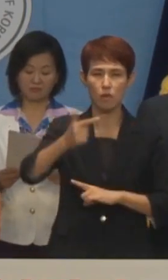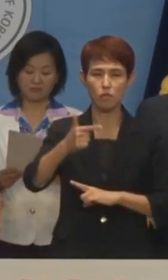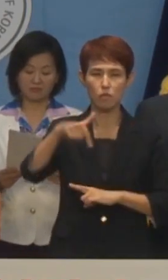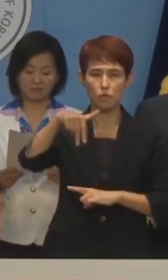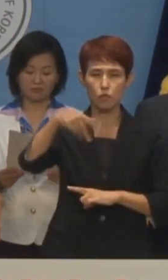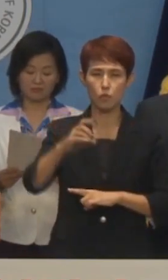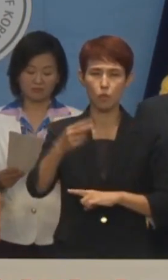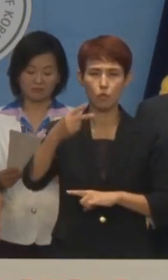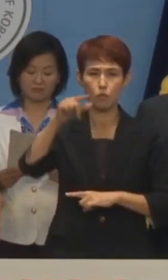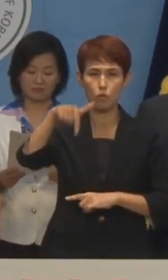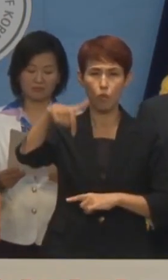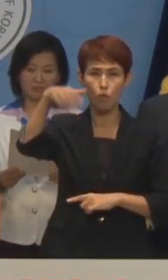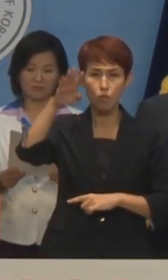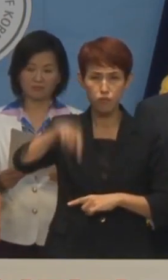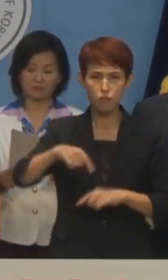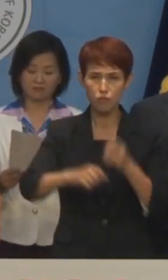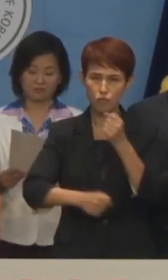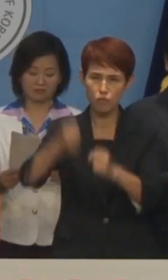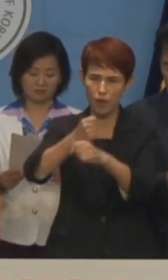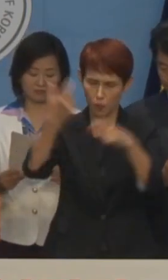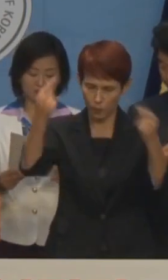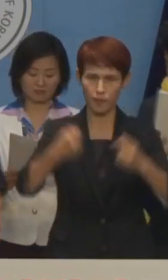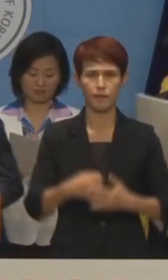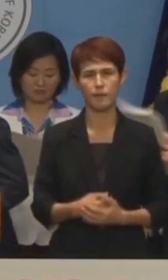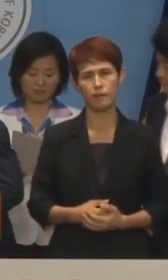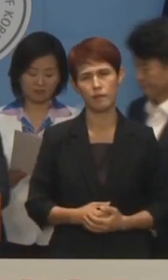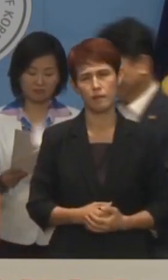해도 달리 할 말이 없을 것이다.